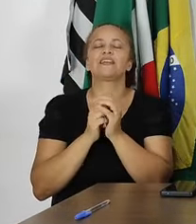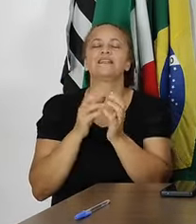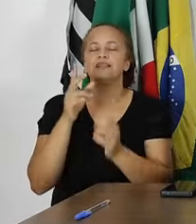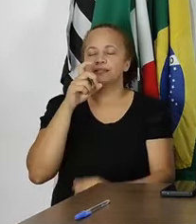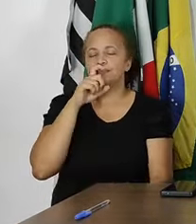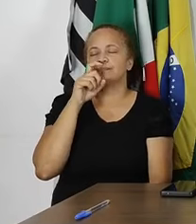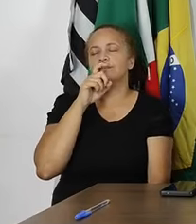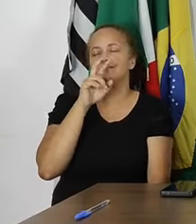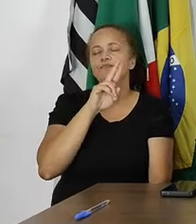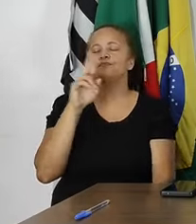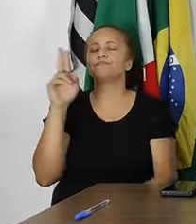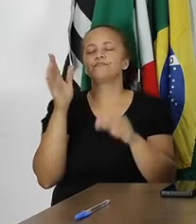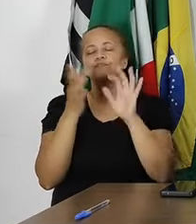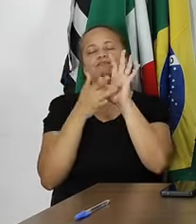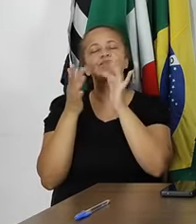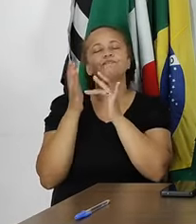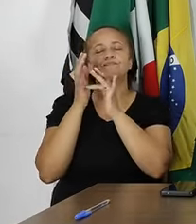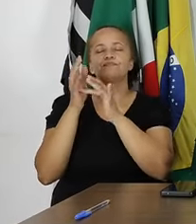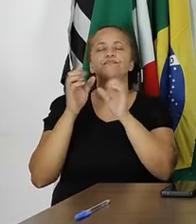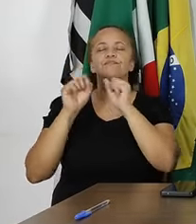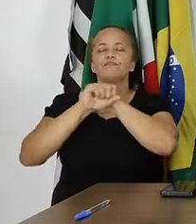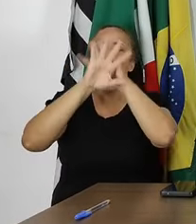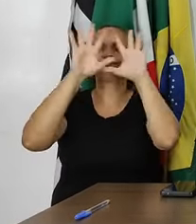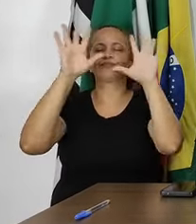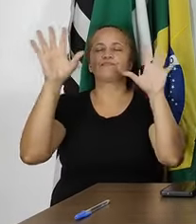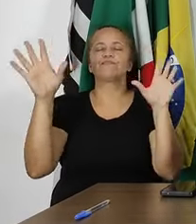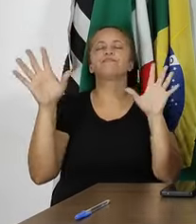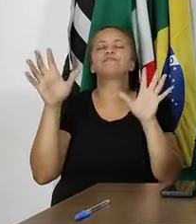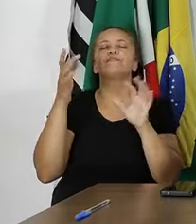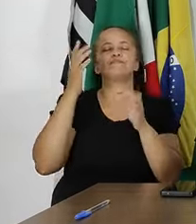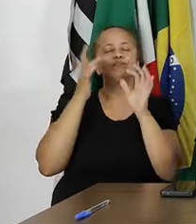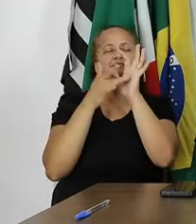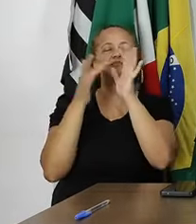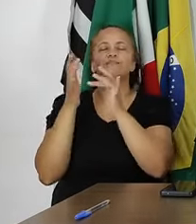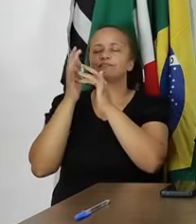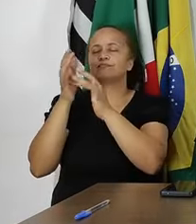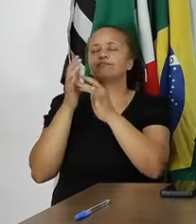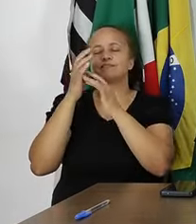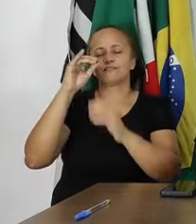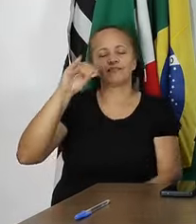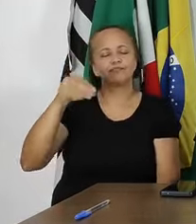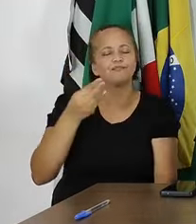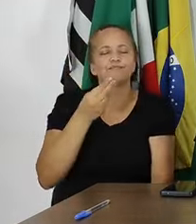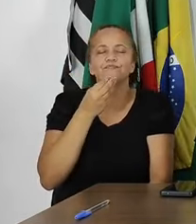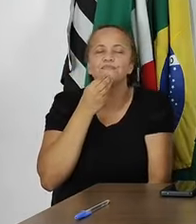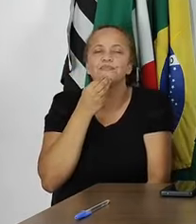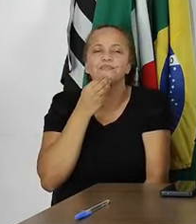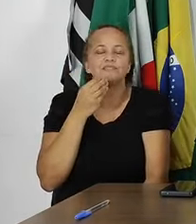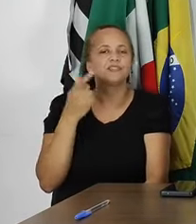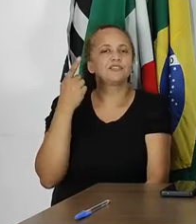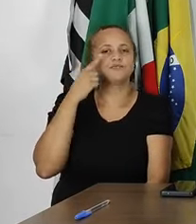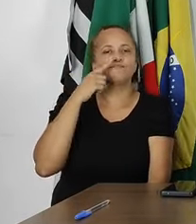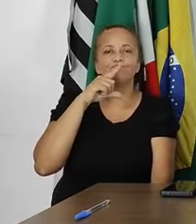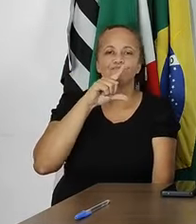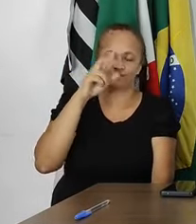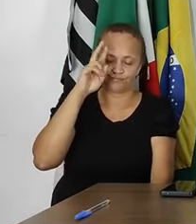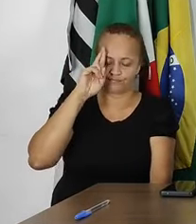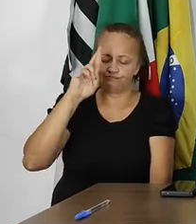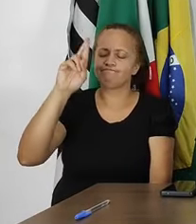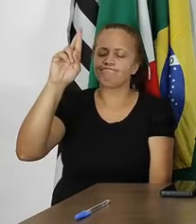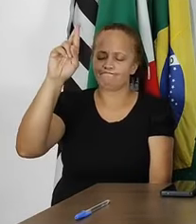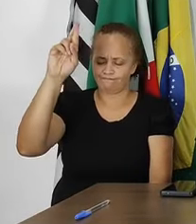Jesus, nós glorificamos o Teu nome pela oportunidade de estarmos aqui, mais uma vez, Senhor,